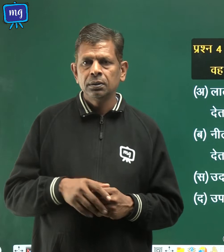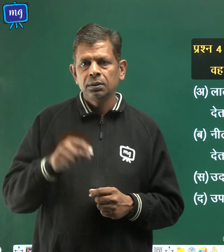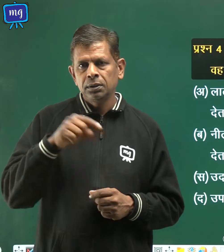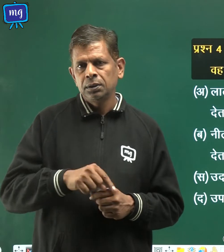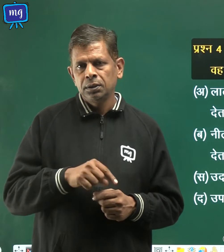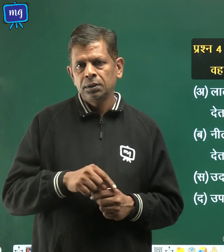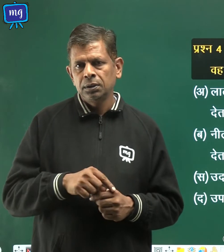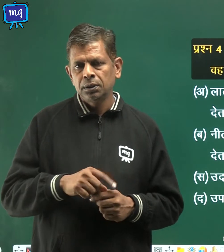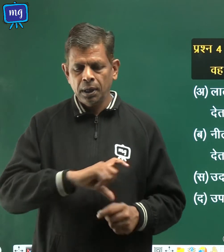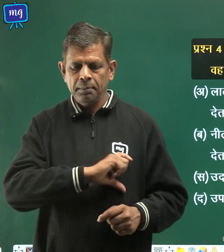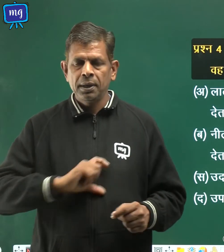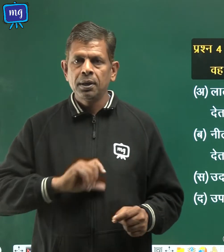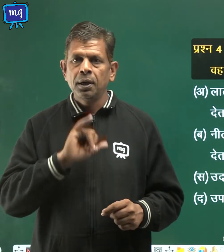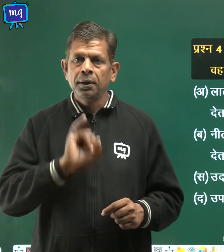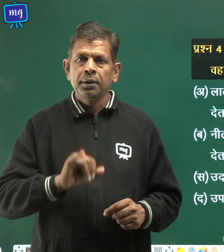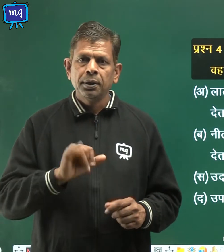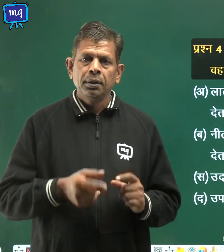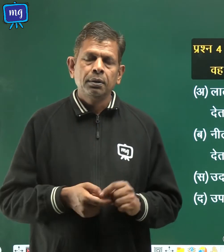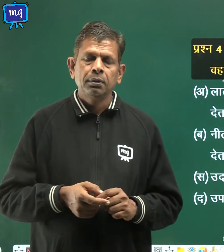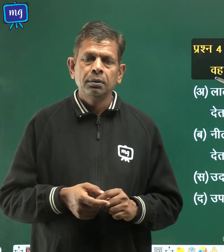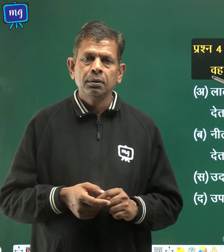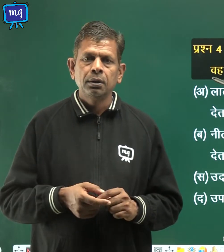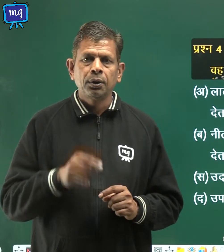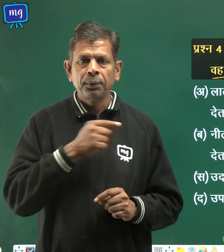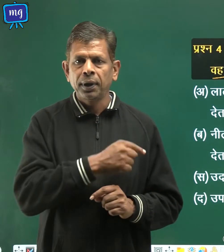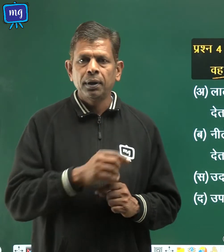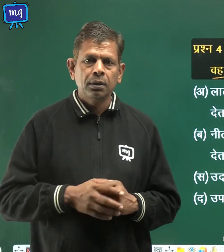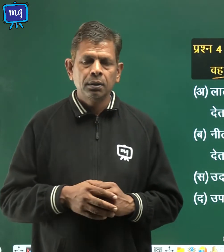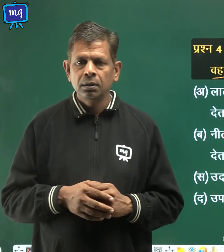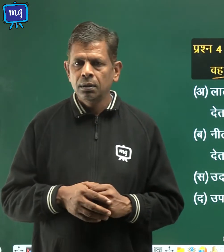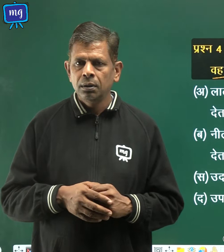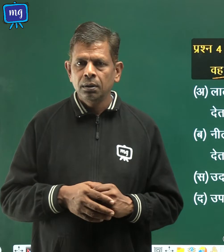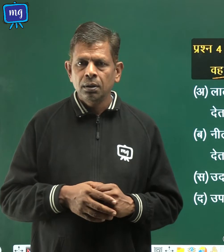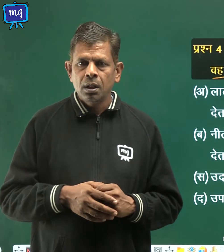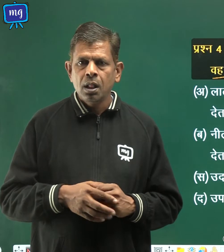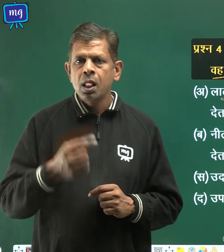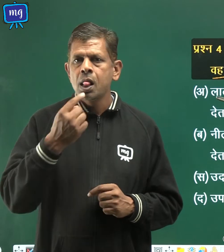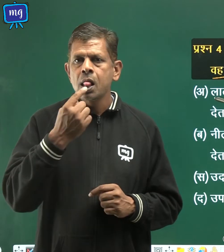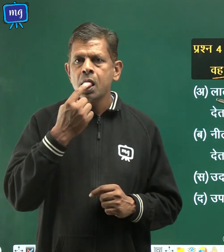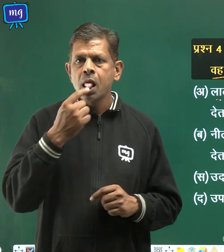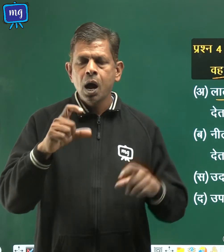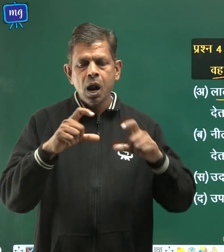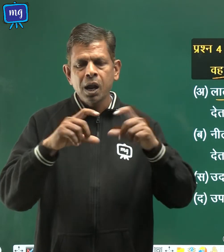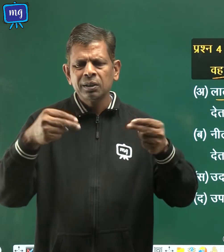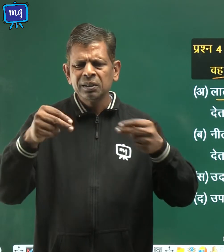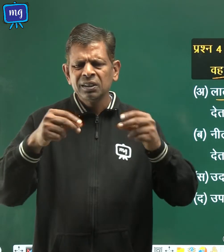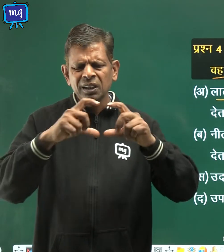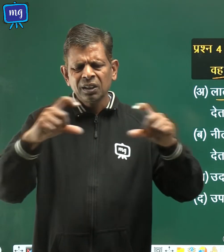यह पहचान है कि वह लाल लिटमस पत्र को